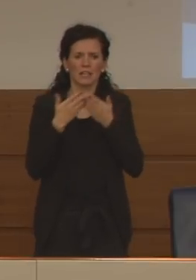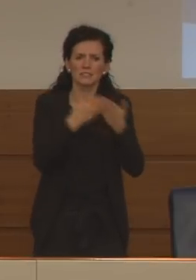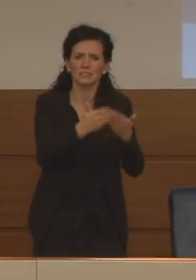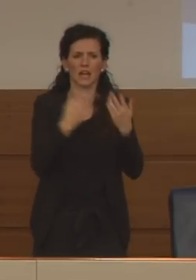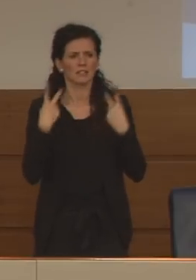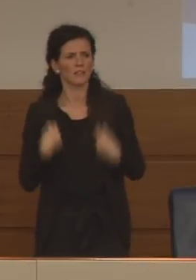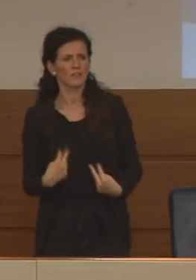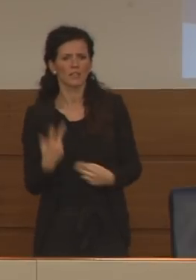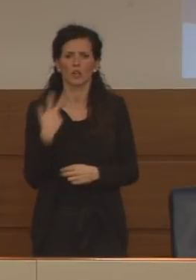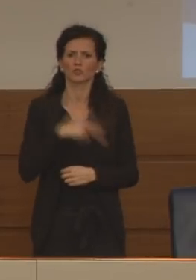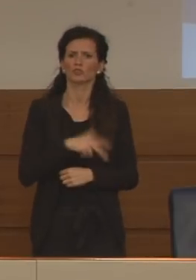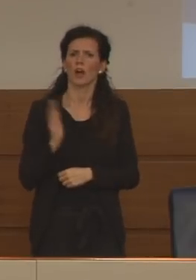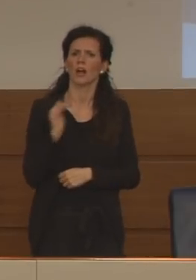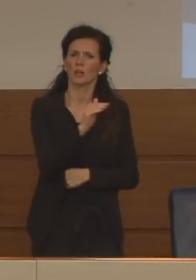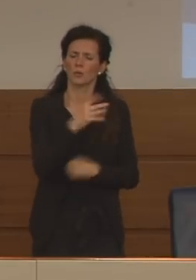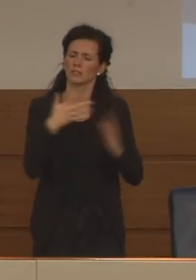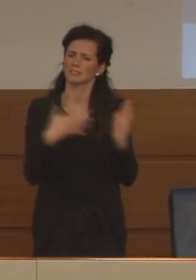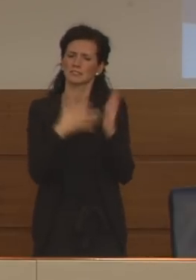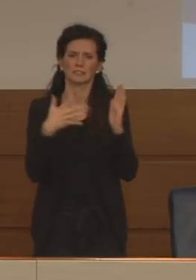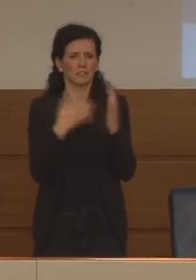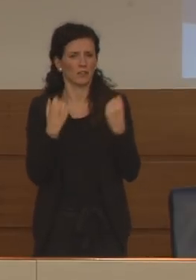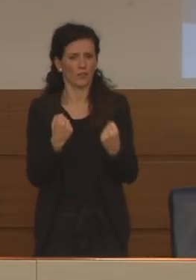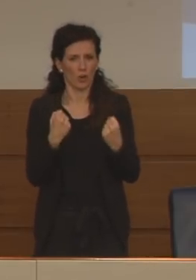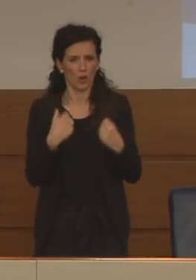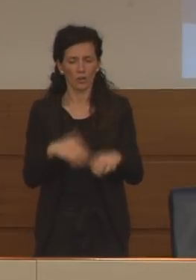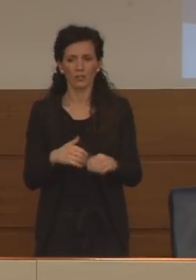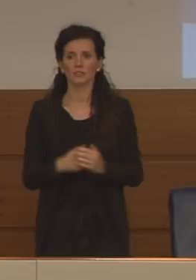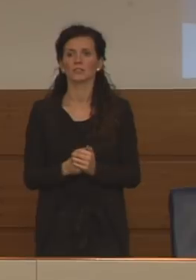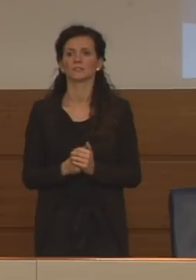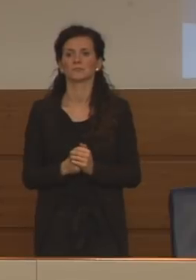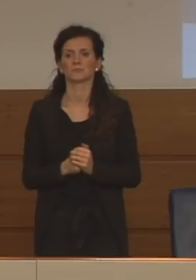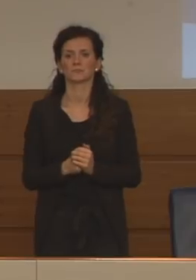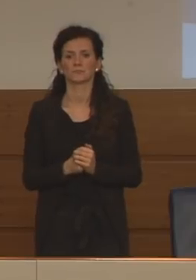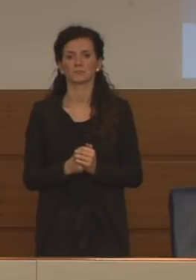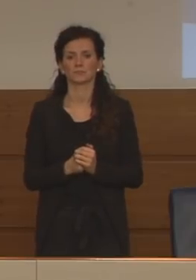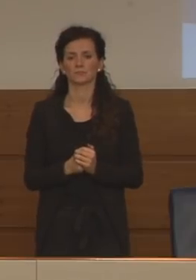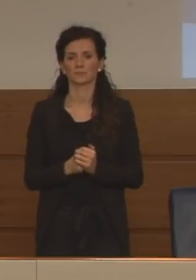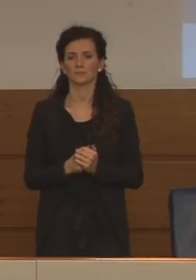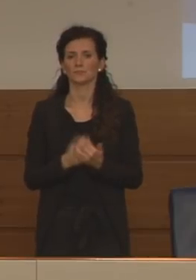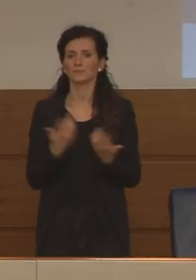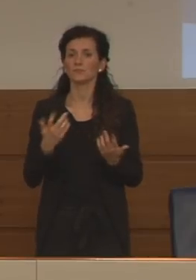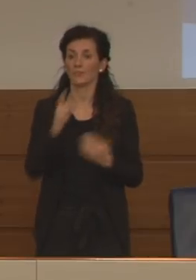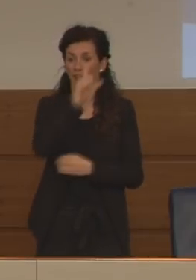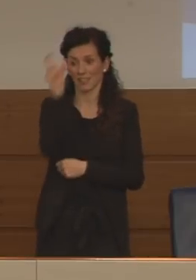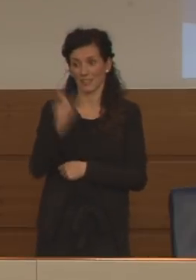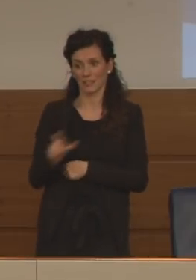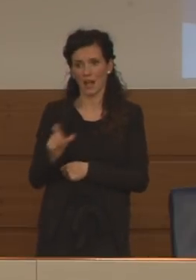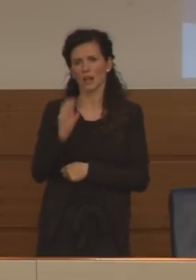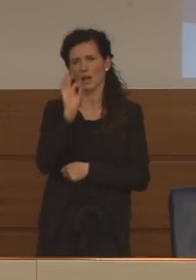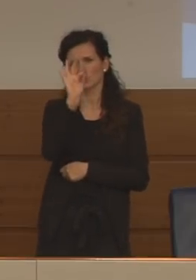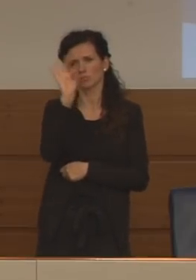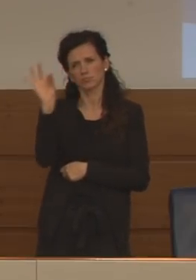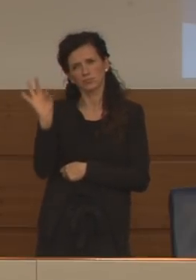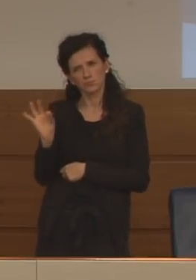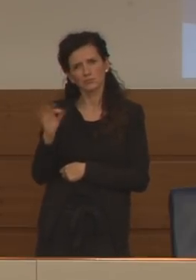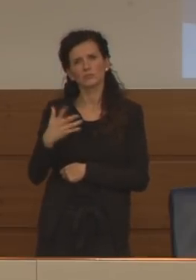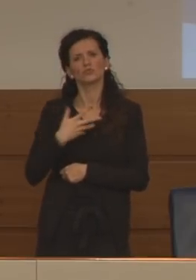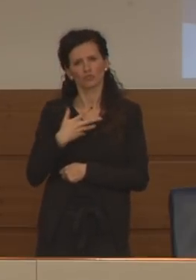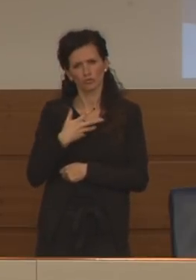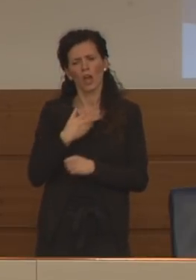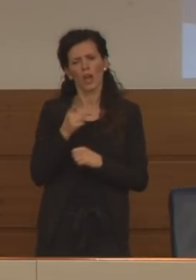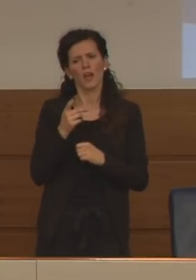sociale abbiamo una diffusione anche in altre zone d'italia ma ancora con numeri i